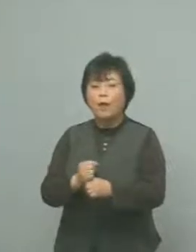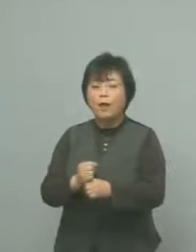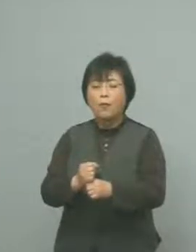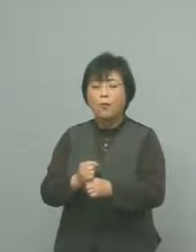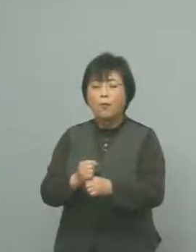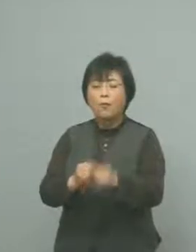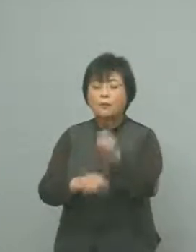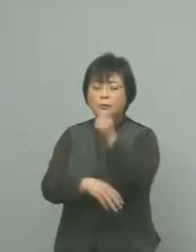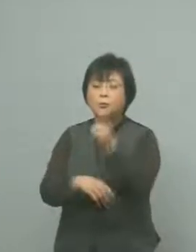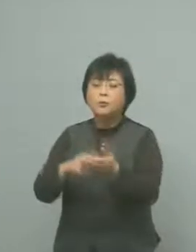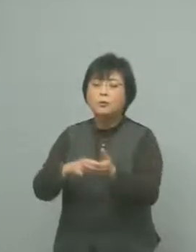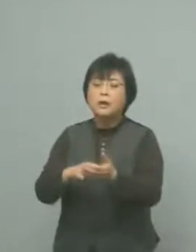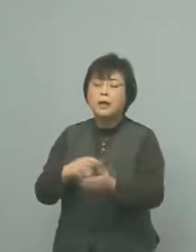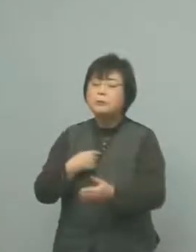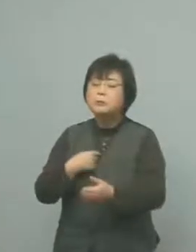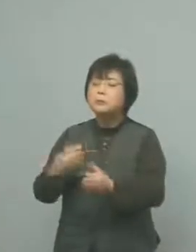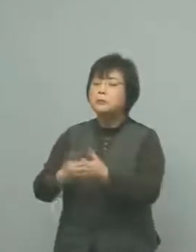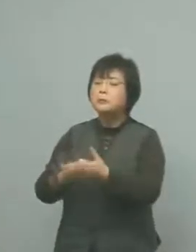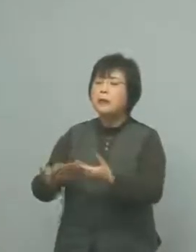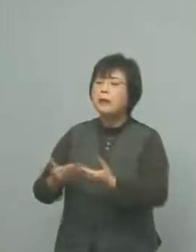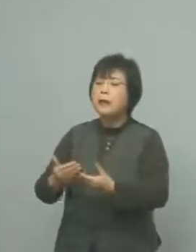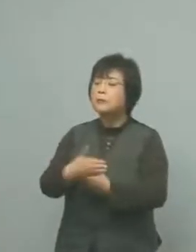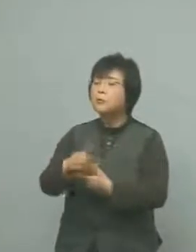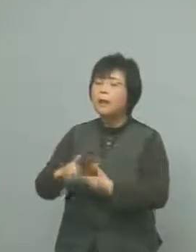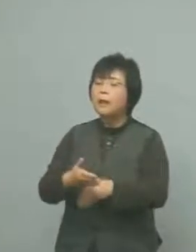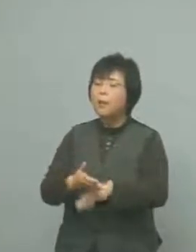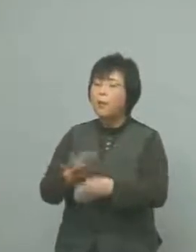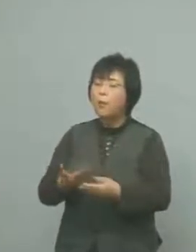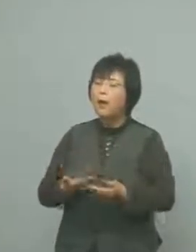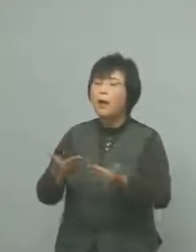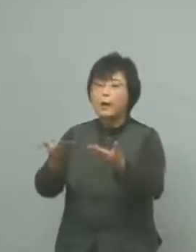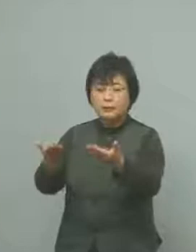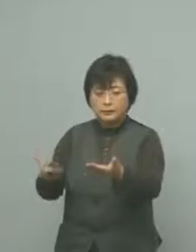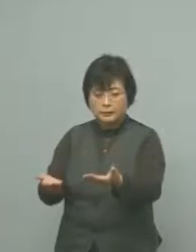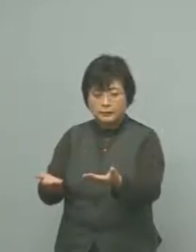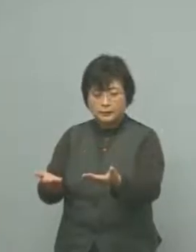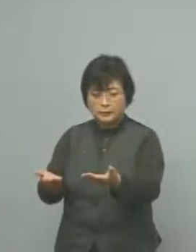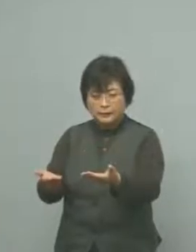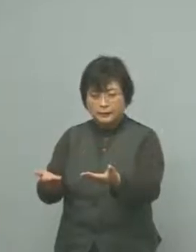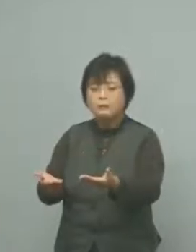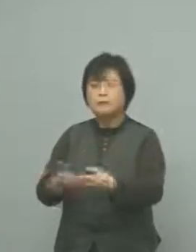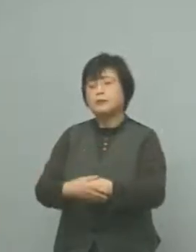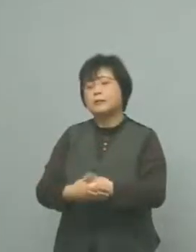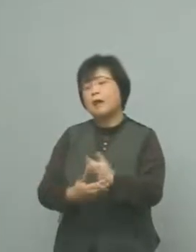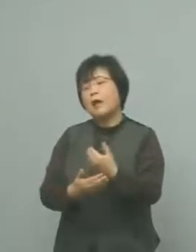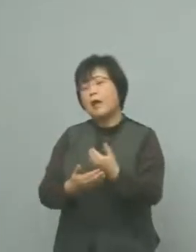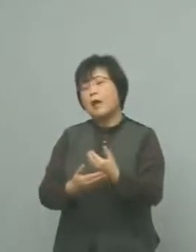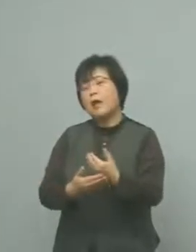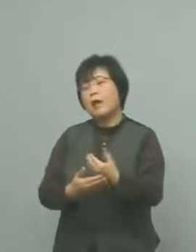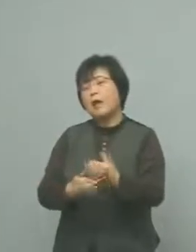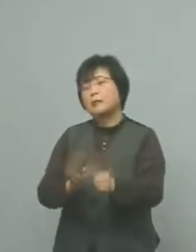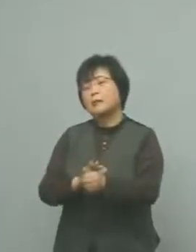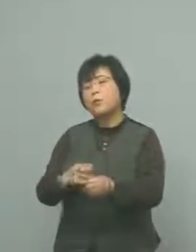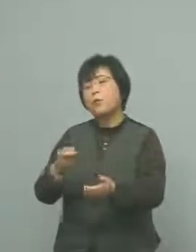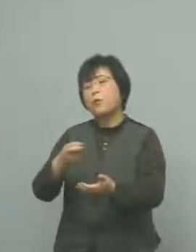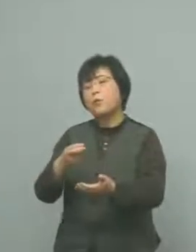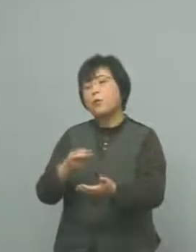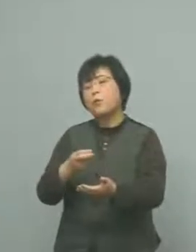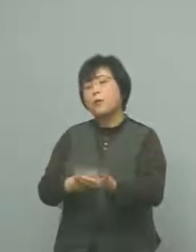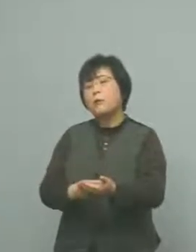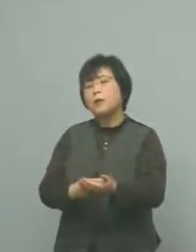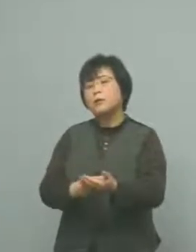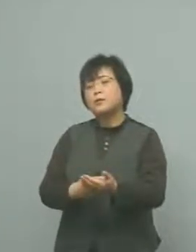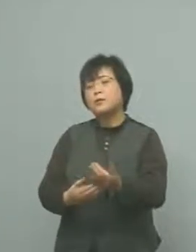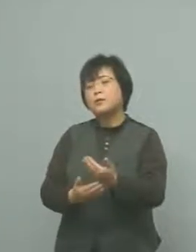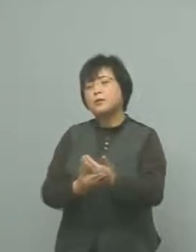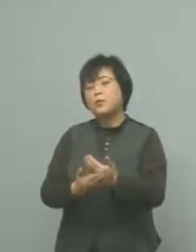、自ら支援して暮らした人たちへの恩返しということが支援を決める一つのポイントかなというふうに私は思ってるんですけれども、